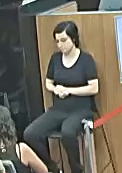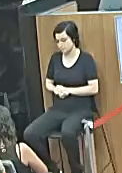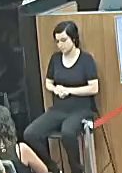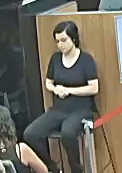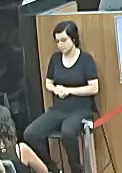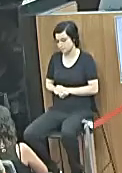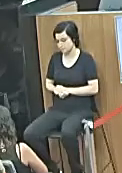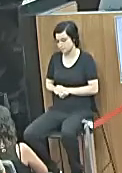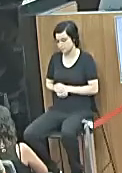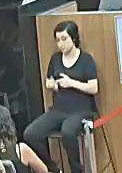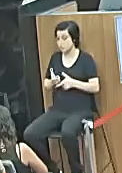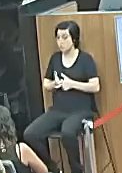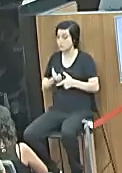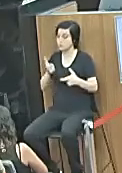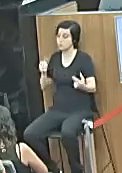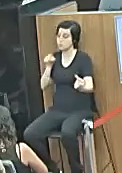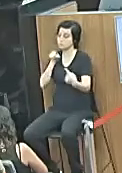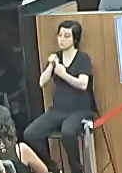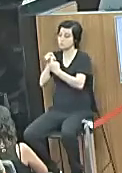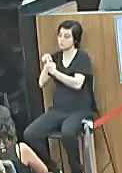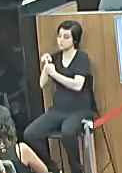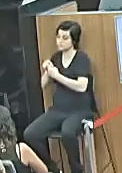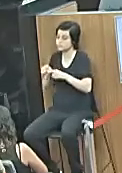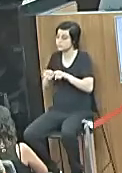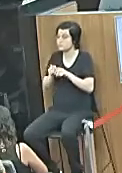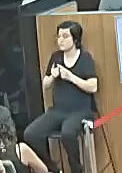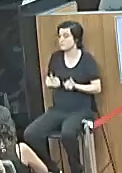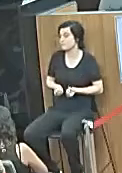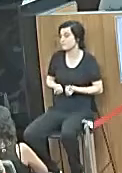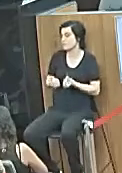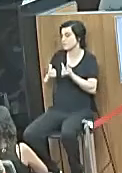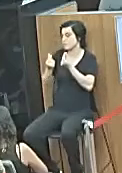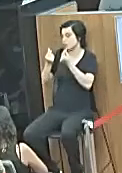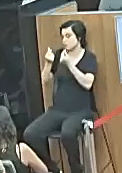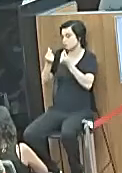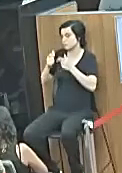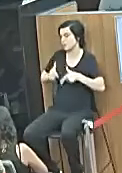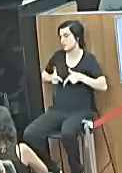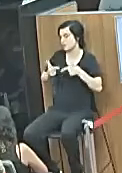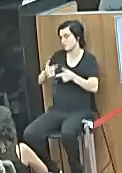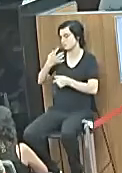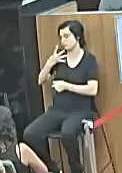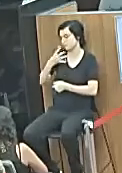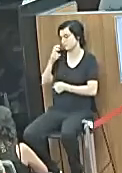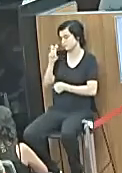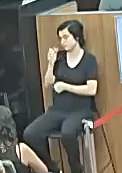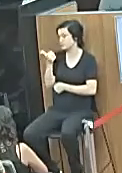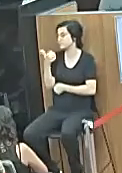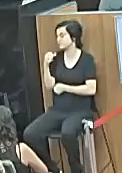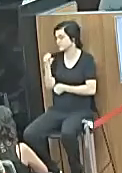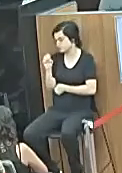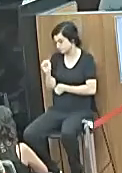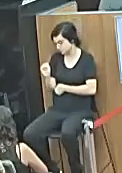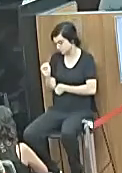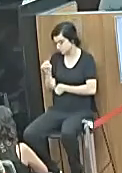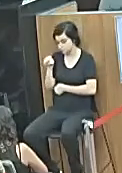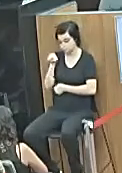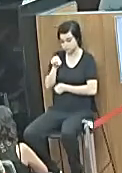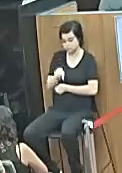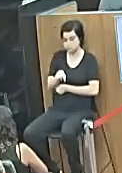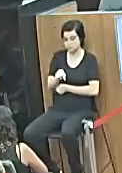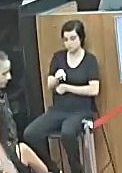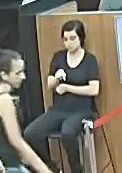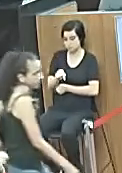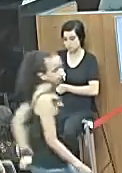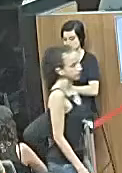ampliar as metas física e financeira da ação 4518 mercado institucionais